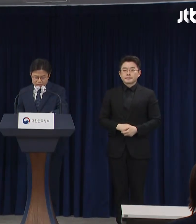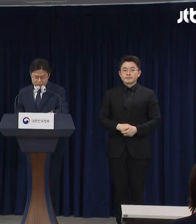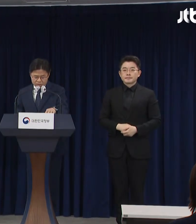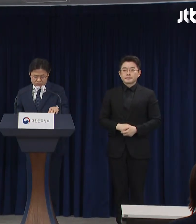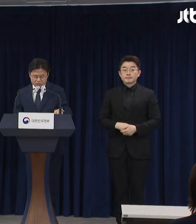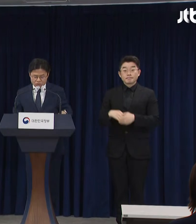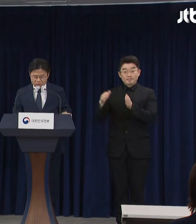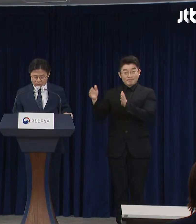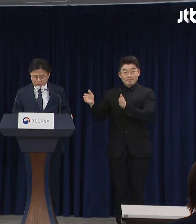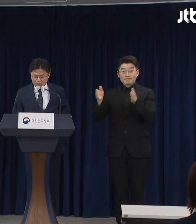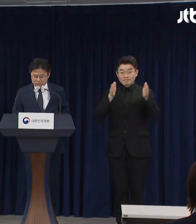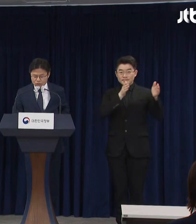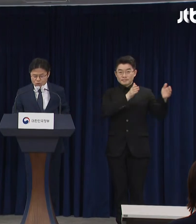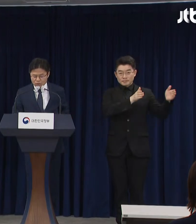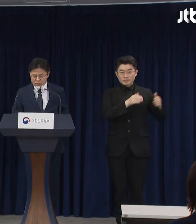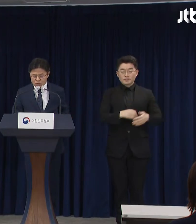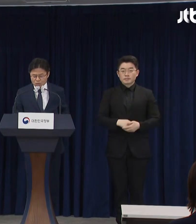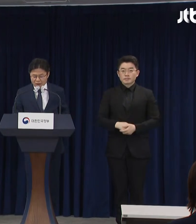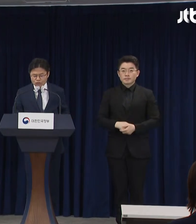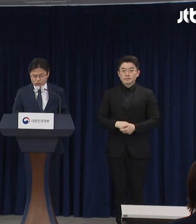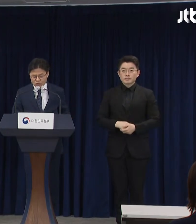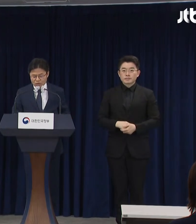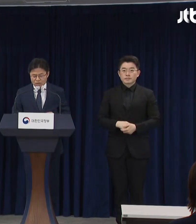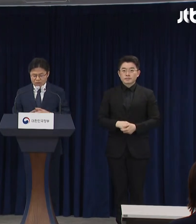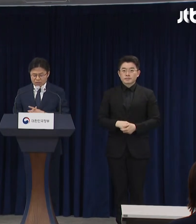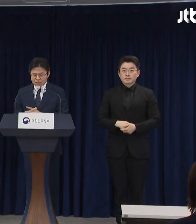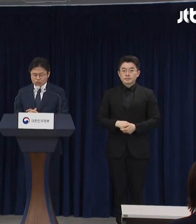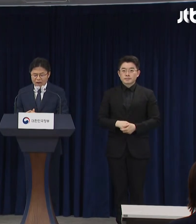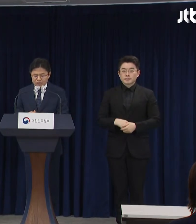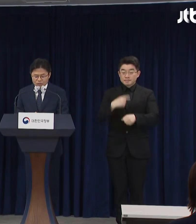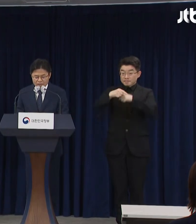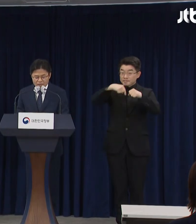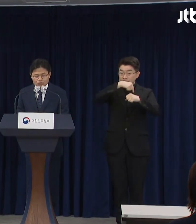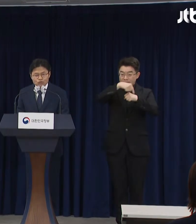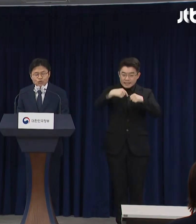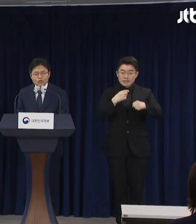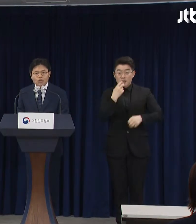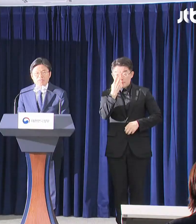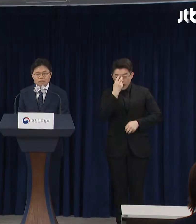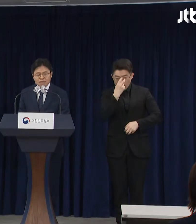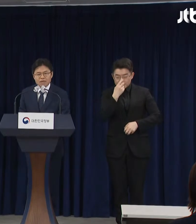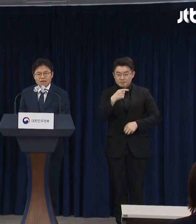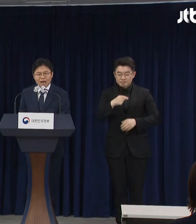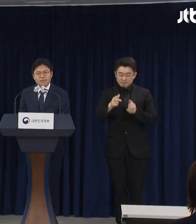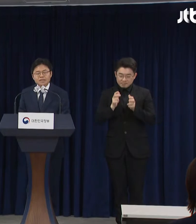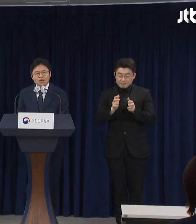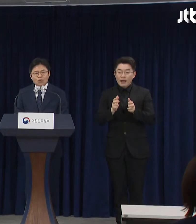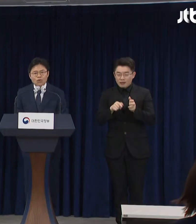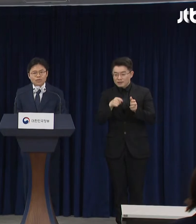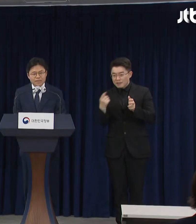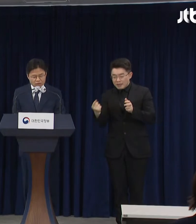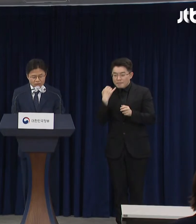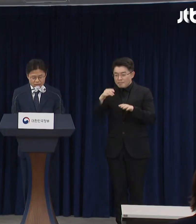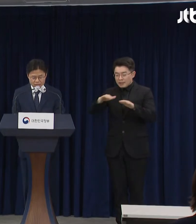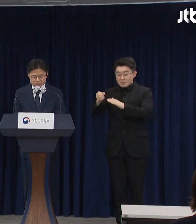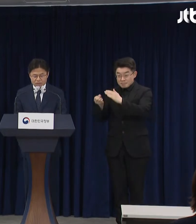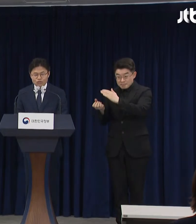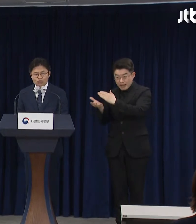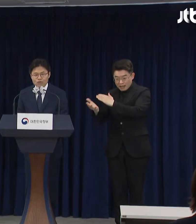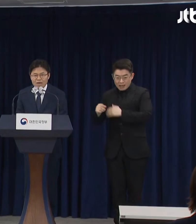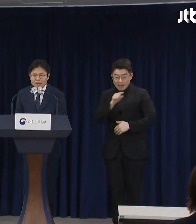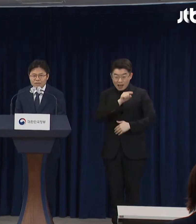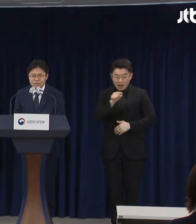다음은 측정 확인, 이송, 희석, 방출 이 과정의 주요 설비들을 감시하고